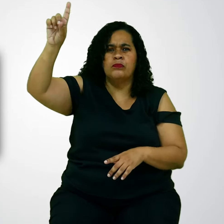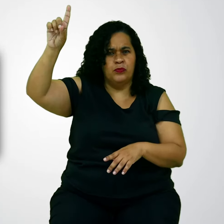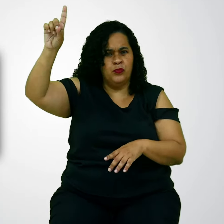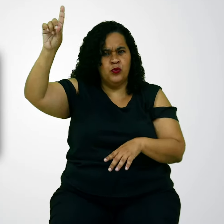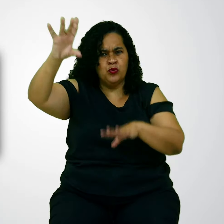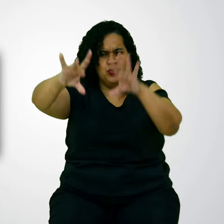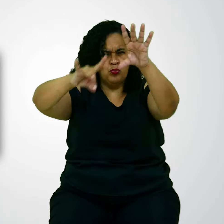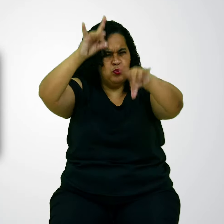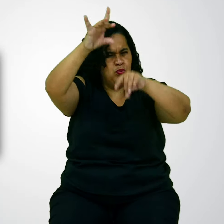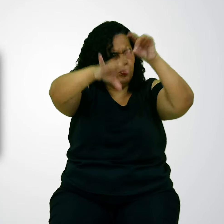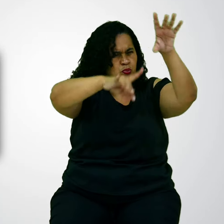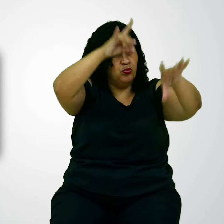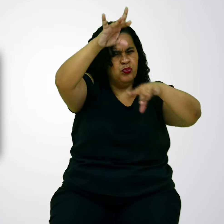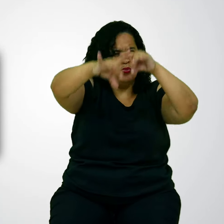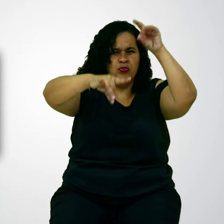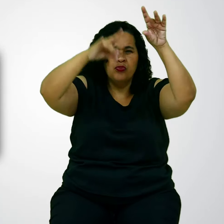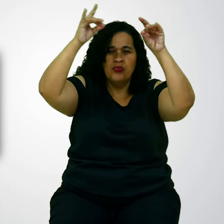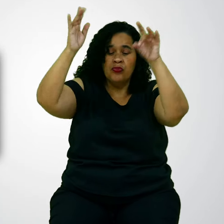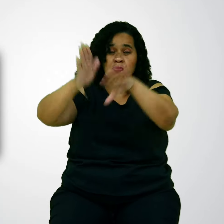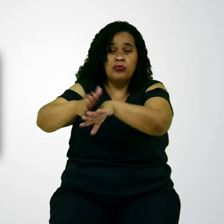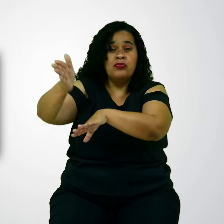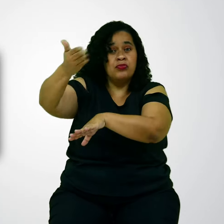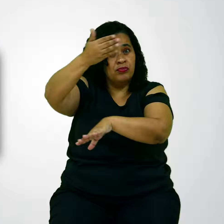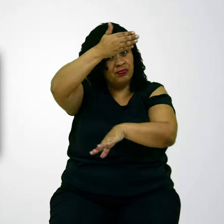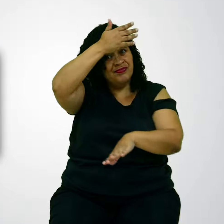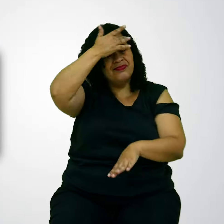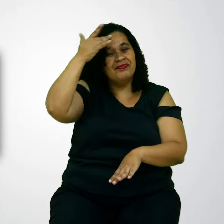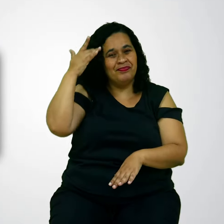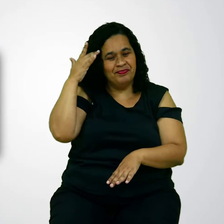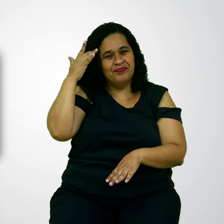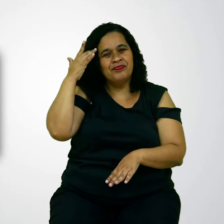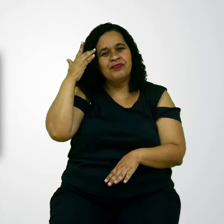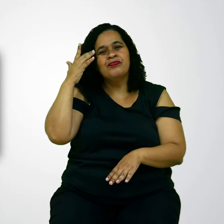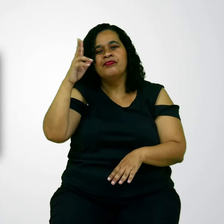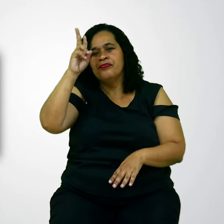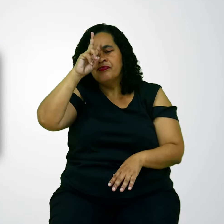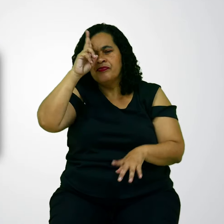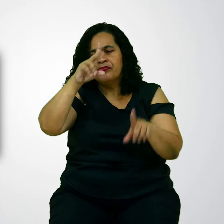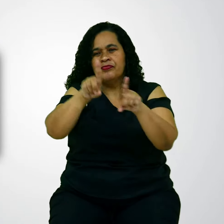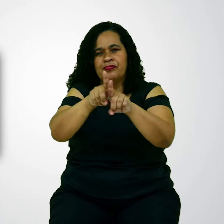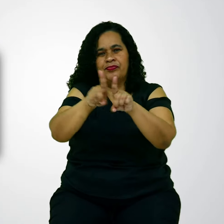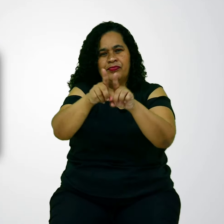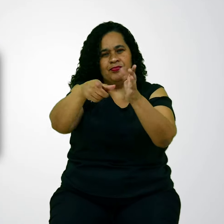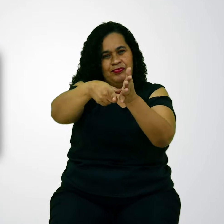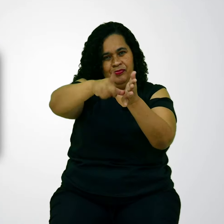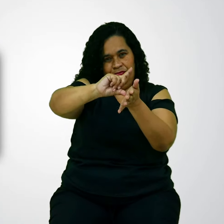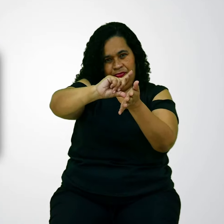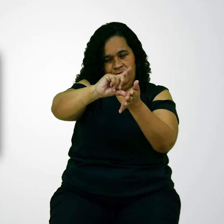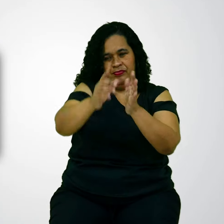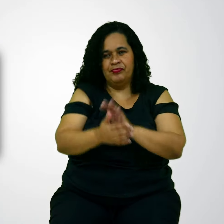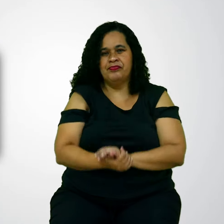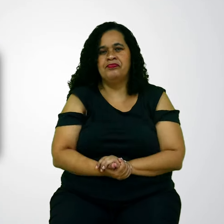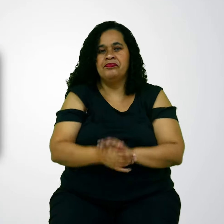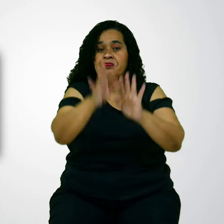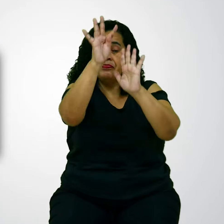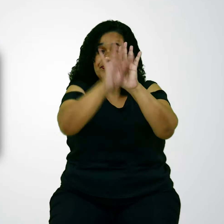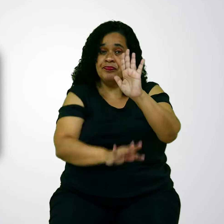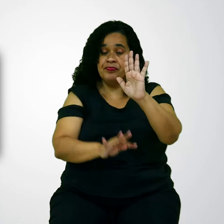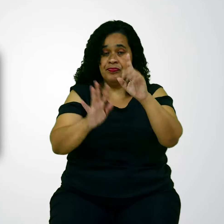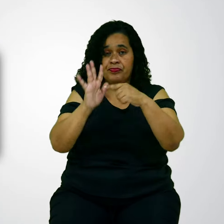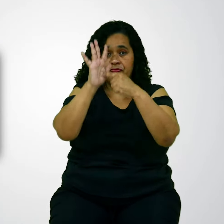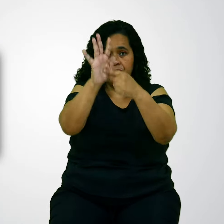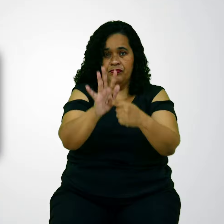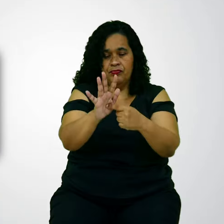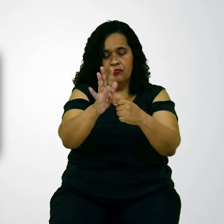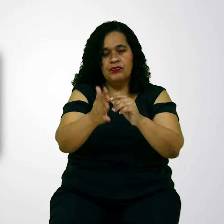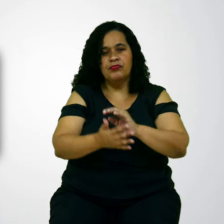atrai. E isso me faz lembrar, antes da resposta, de mais um texto. Eu vou destacar, é um